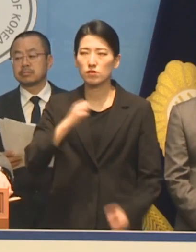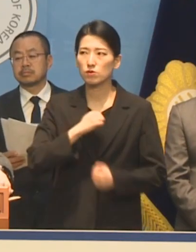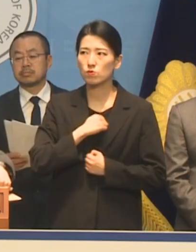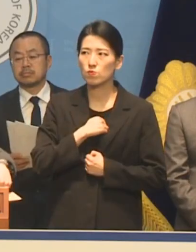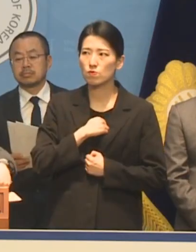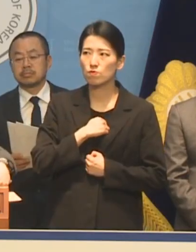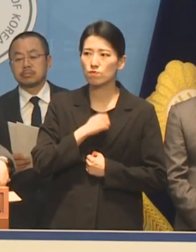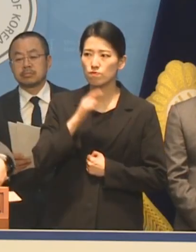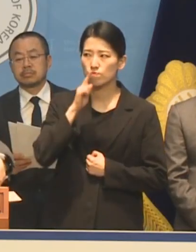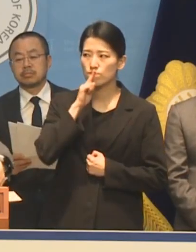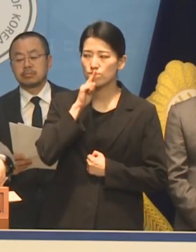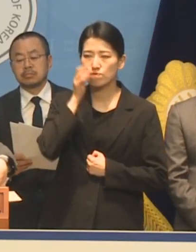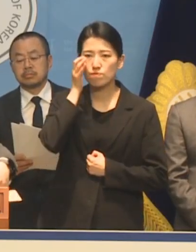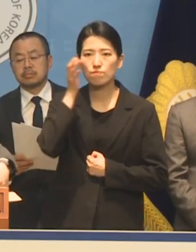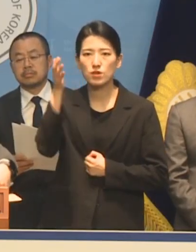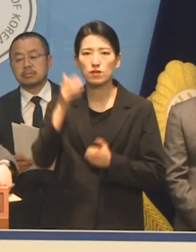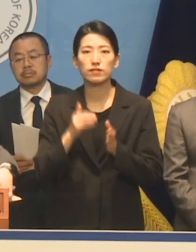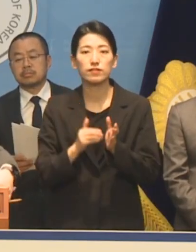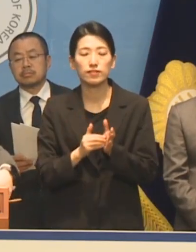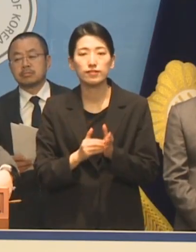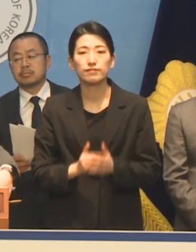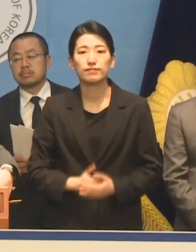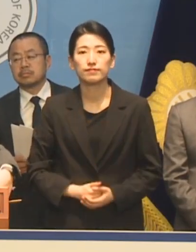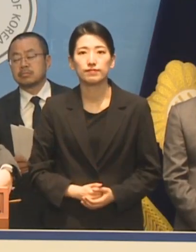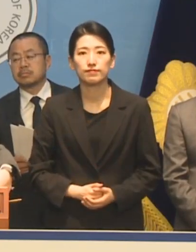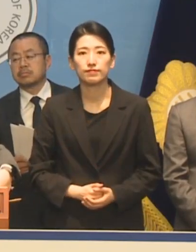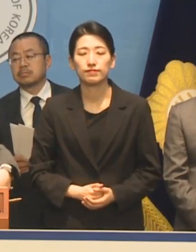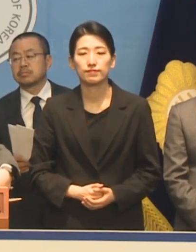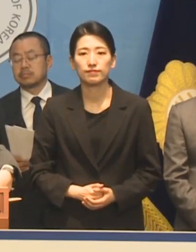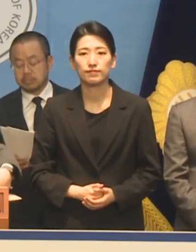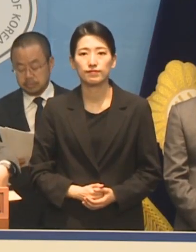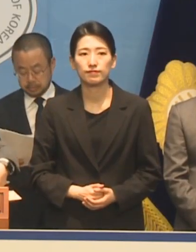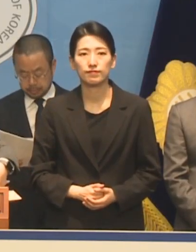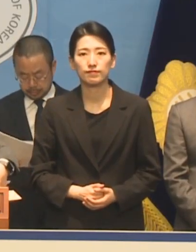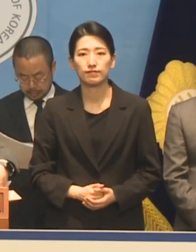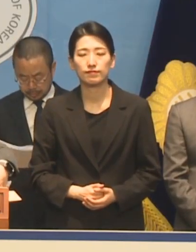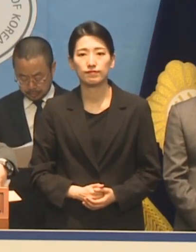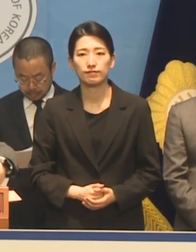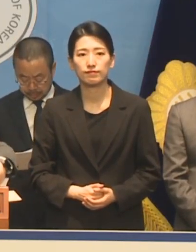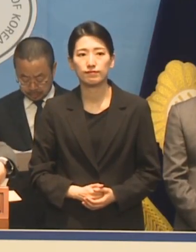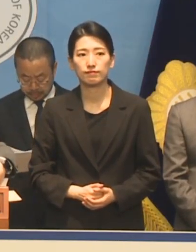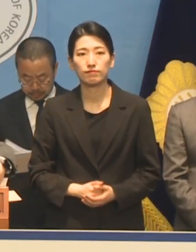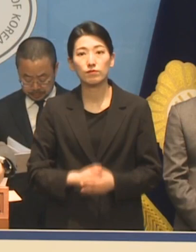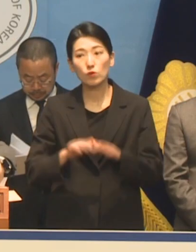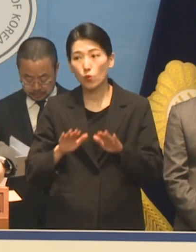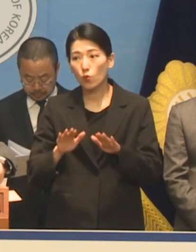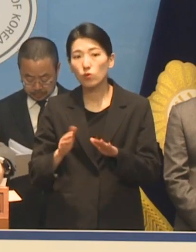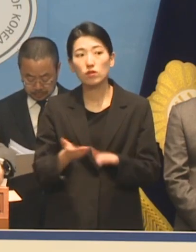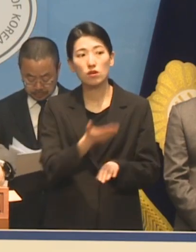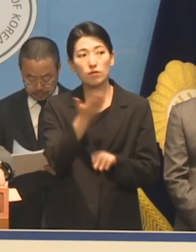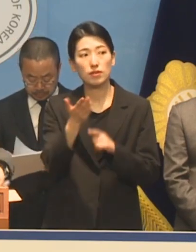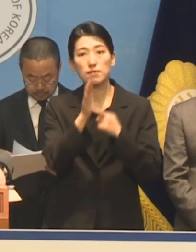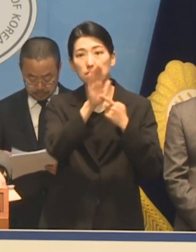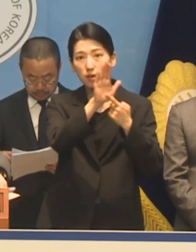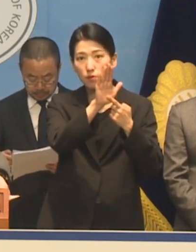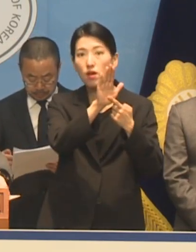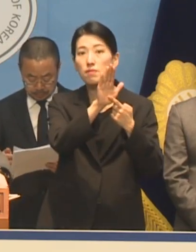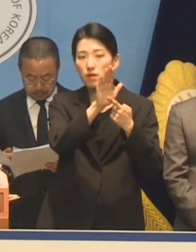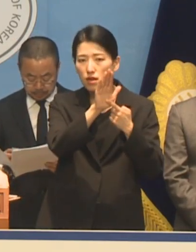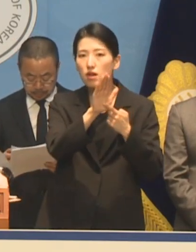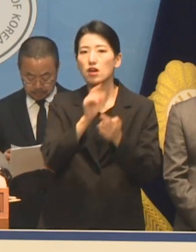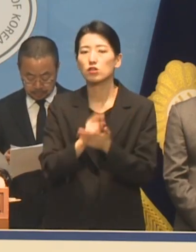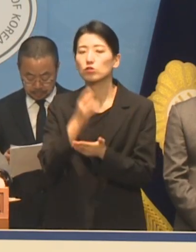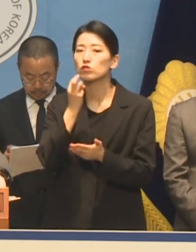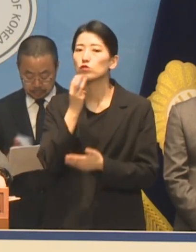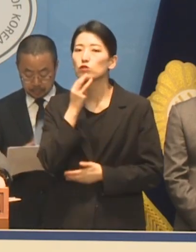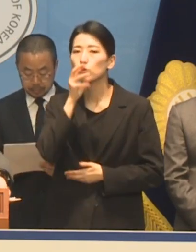하는 바입니다. 그래서 이런 부분에 대해서 이 기자회견 이후에 이제 서울중앙지검에 고발장을 제출을